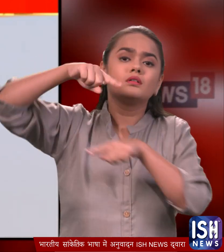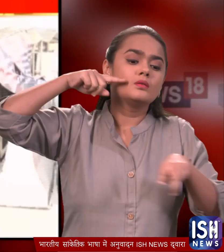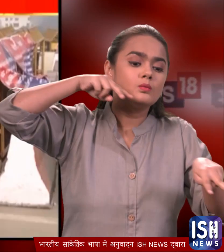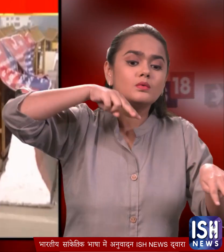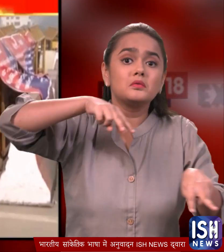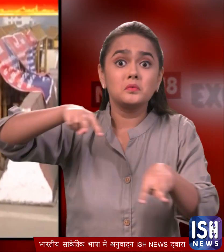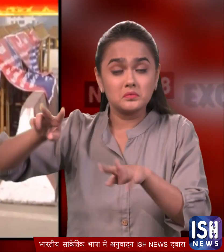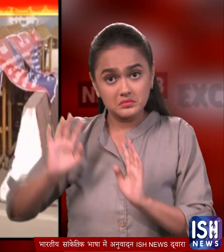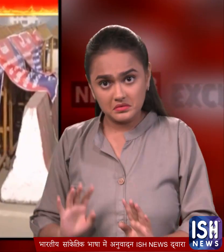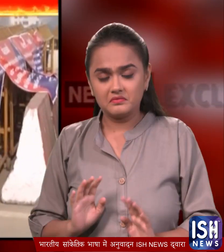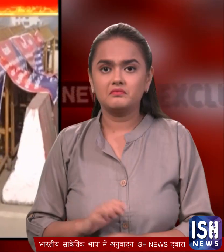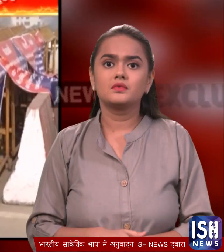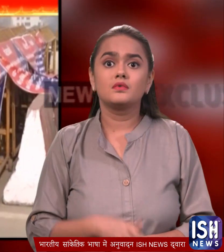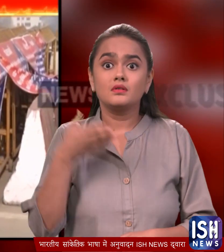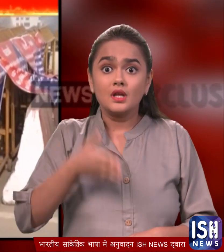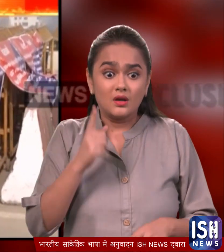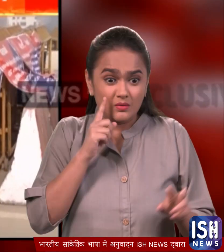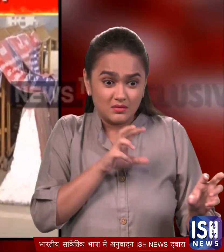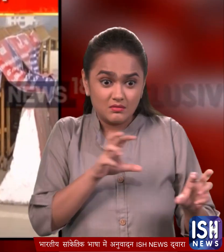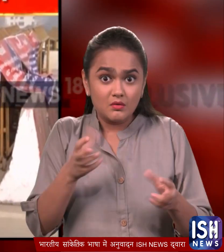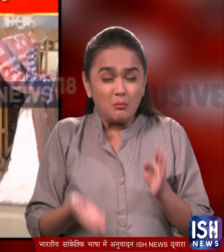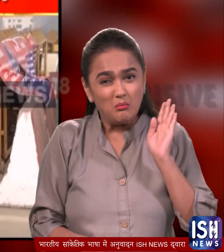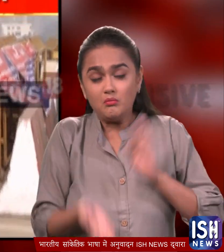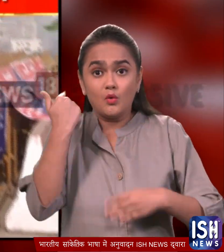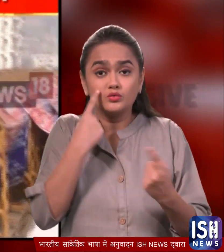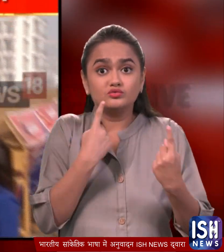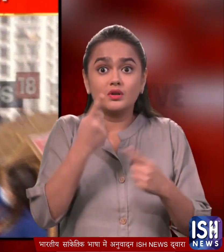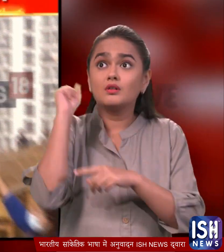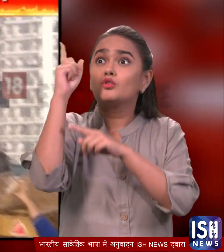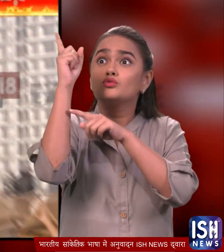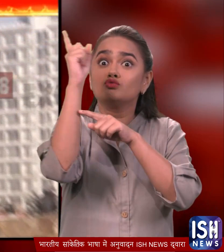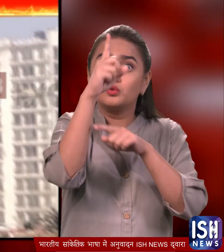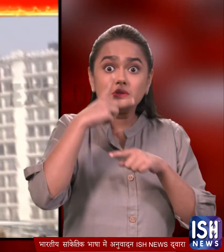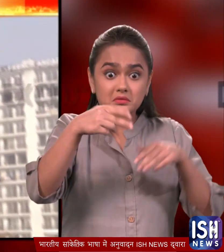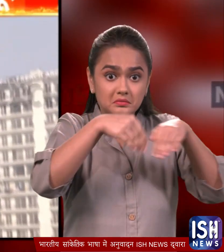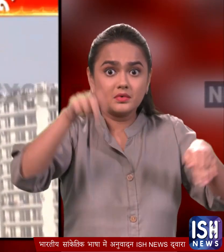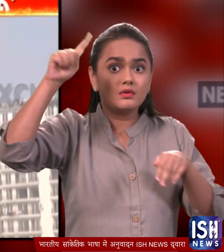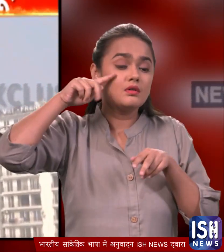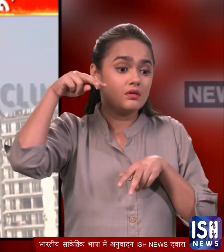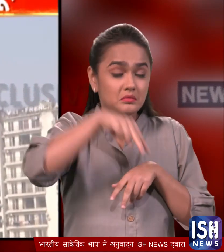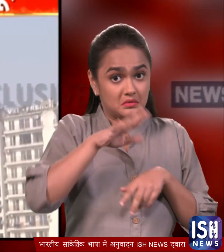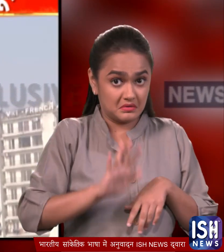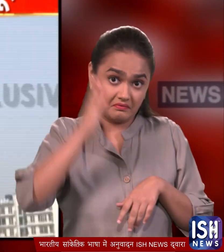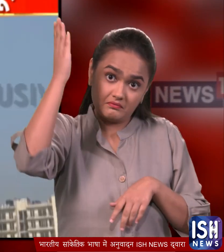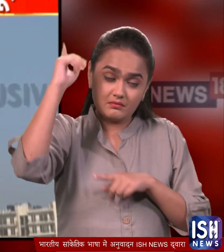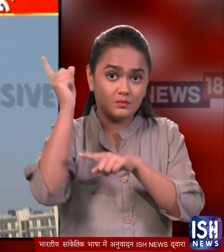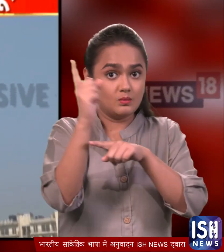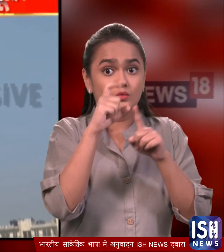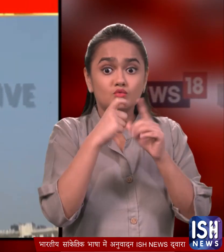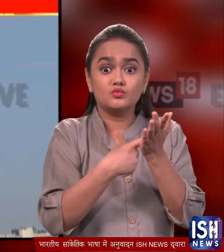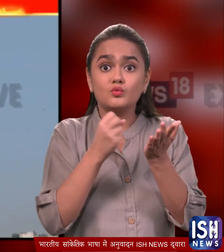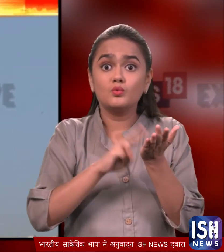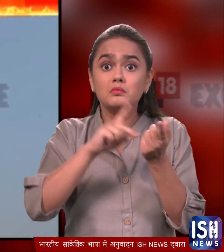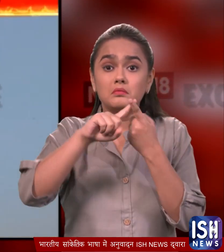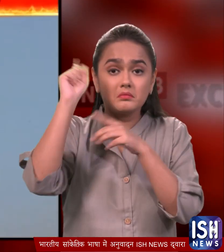की गई। गाजीपुर बॉर्डर पर सुरक्षा को बढ़ाया गया है और यहाँ आप देख रहे हैं कि ड्रोन से भी इस बॉर्डर पर नजर रखी जा रही है। आसमान